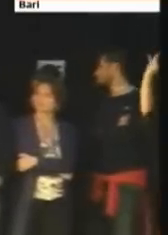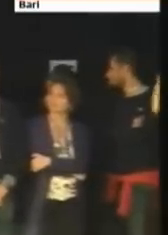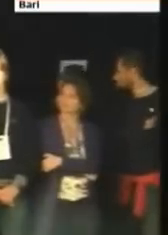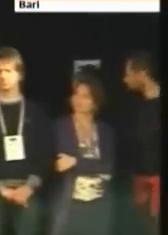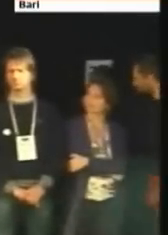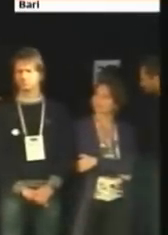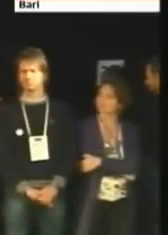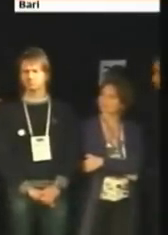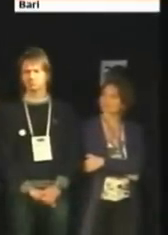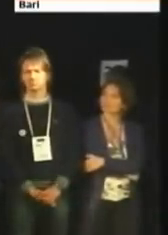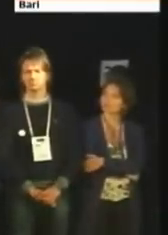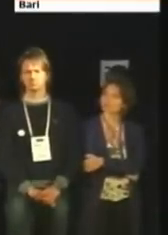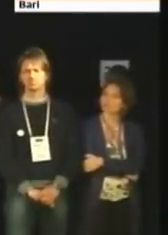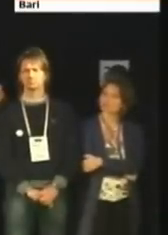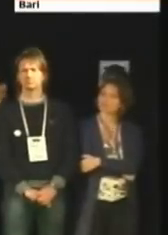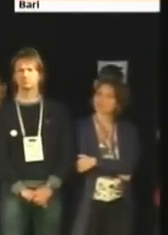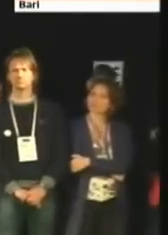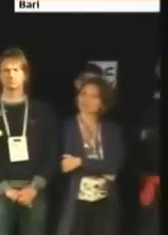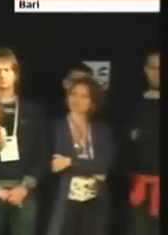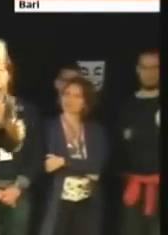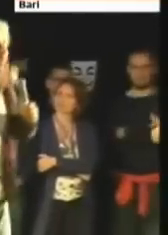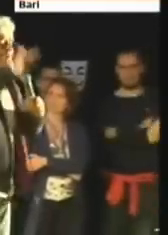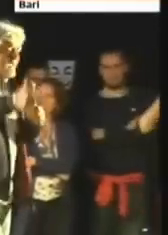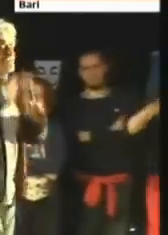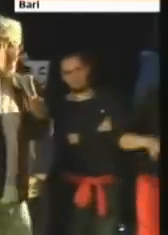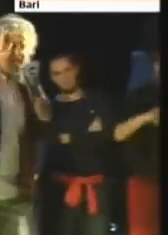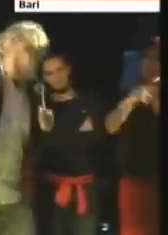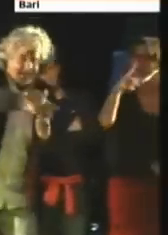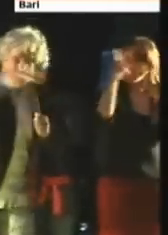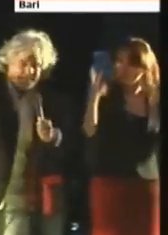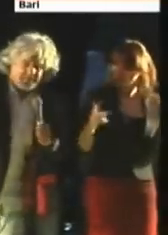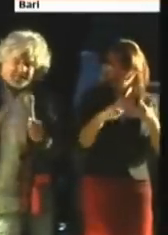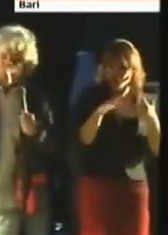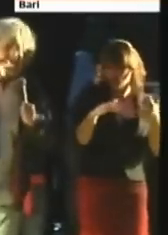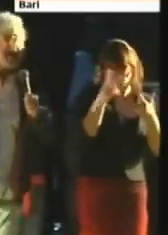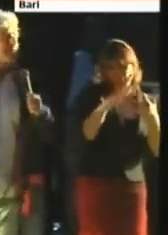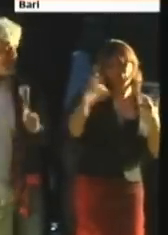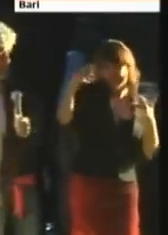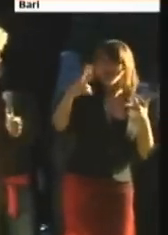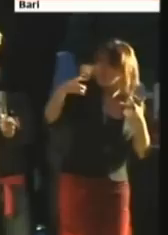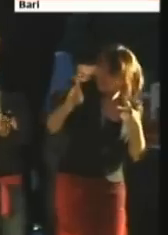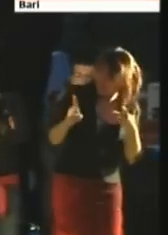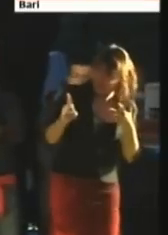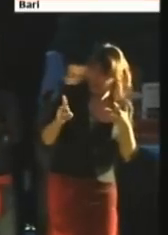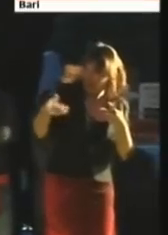Siena, PD, la regione di Siena, PD, e la provincia di Siena,